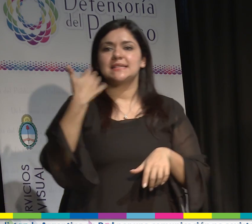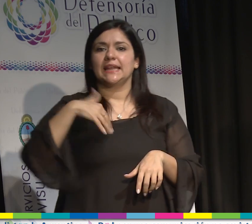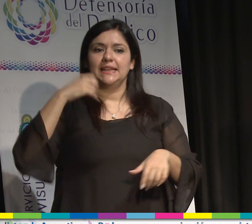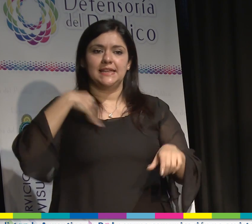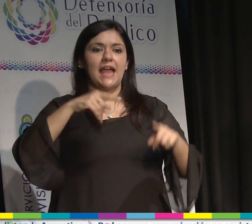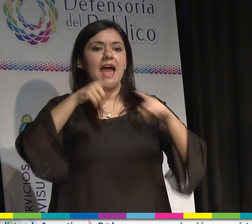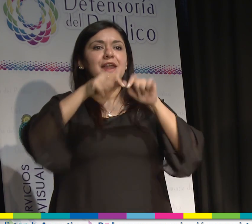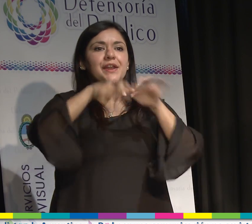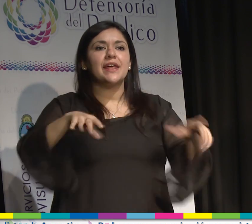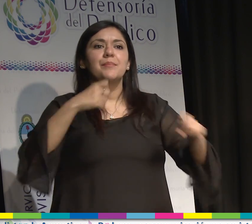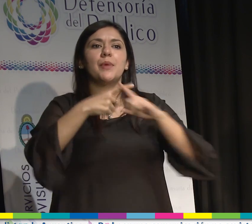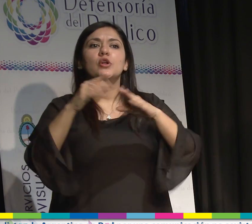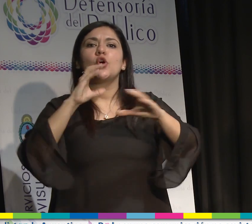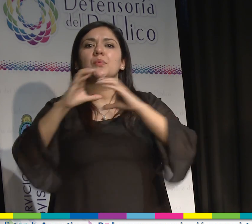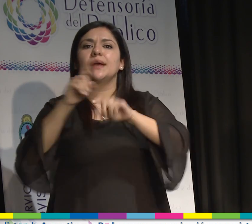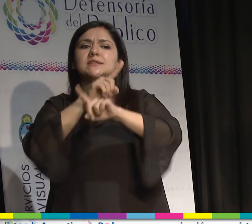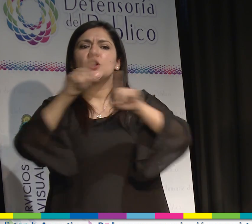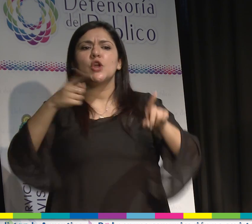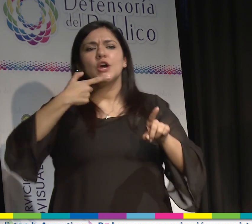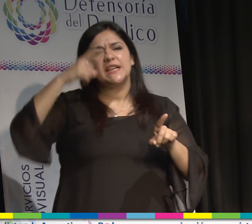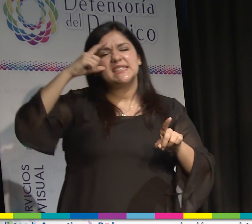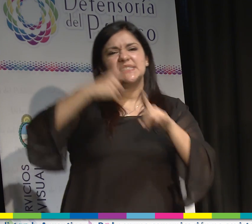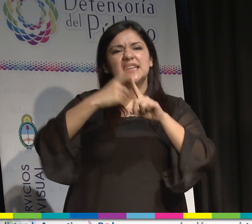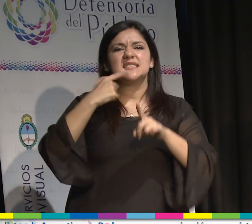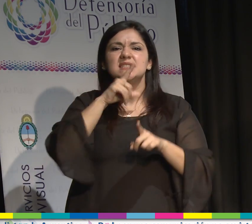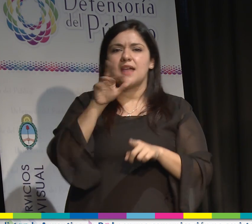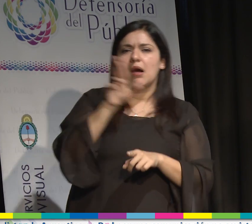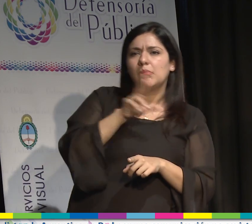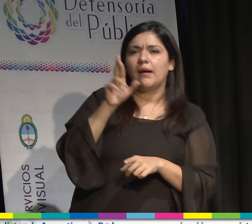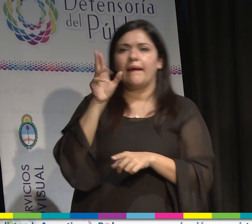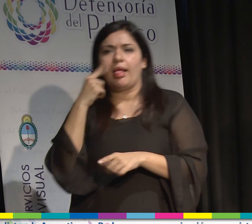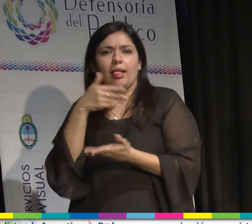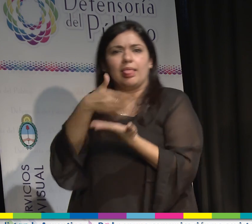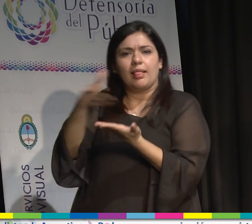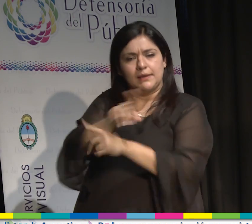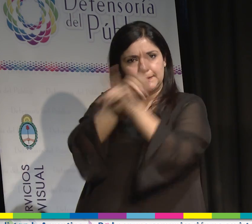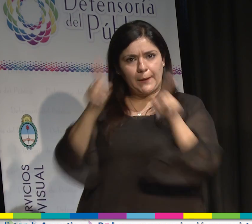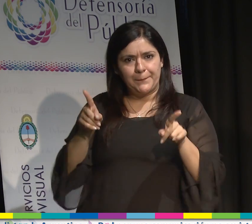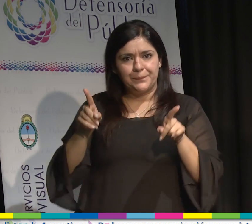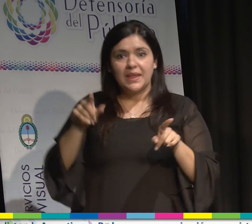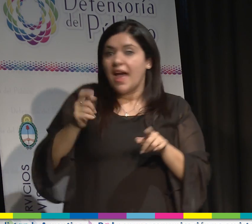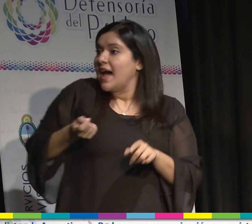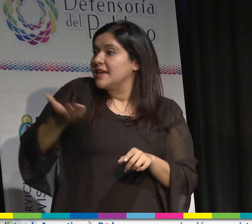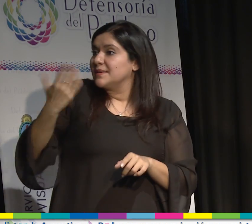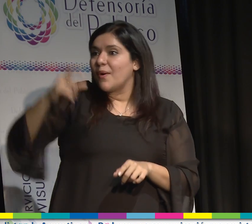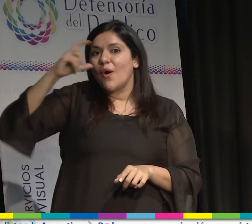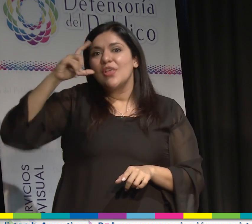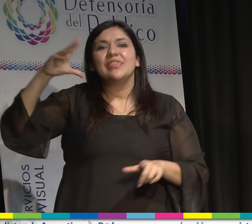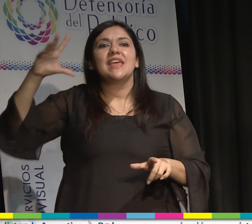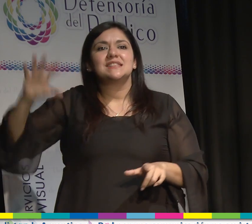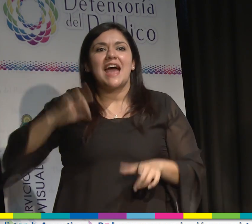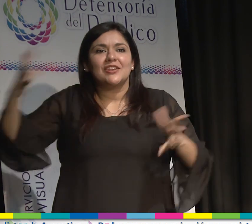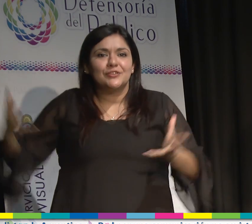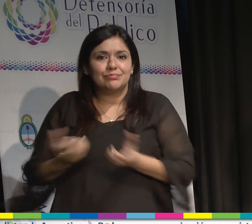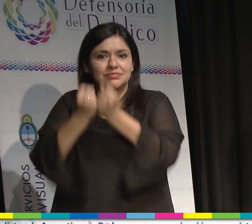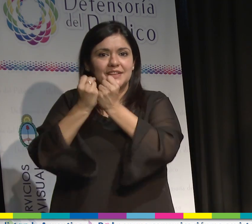no sexista que de hecho hace muy poquito celebramos nuestro décimo aniversario en la defensoría del público